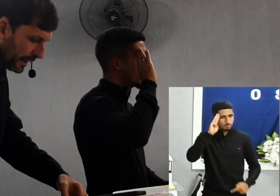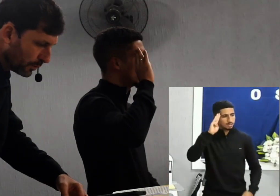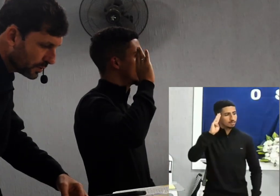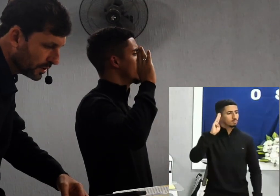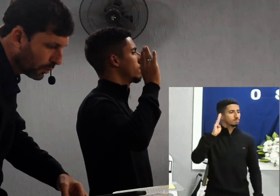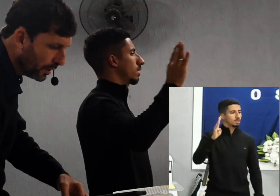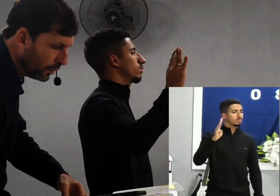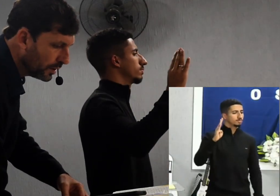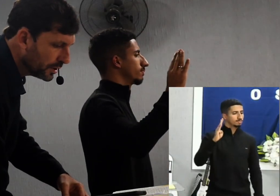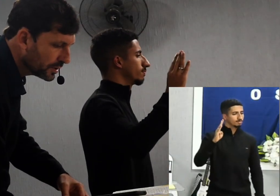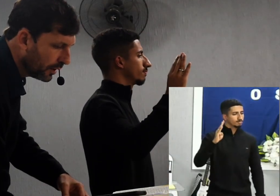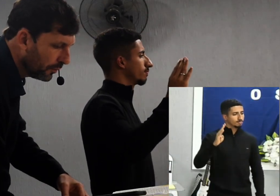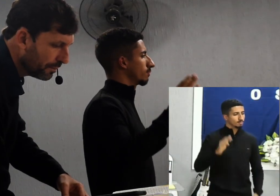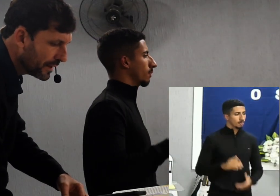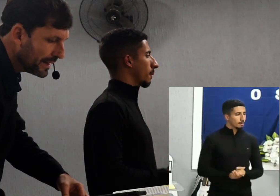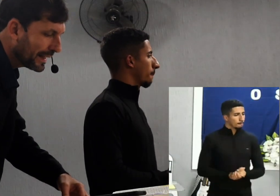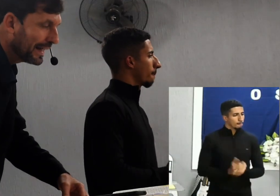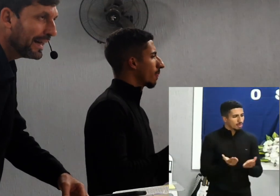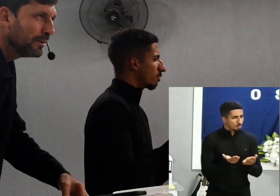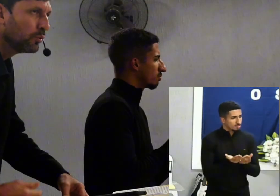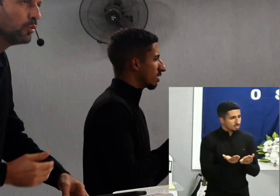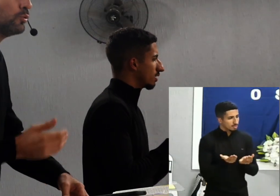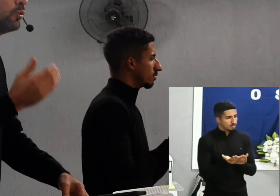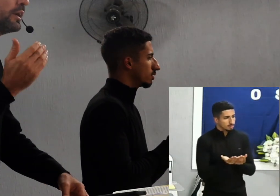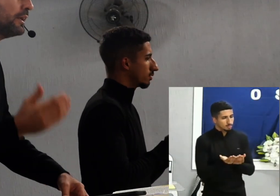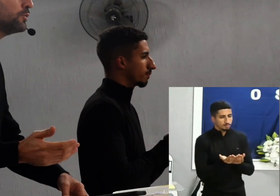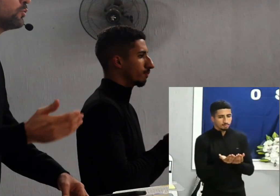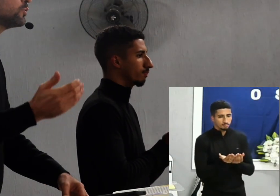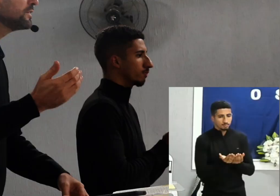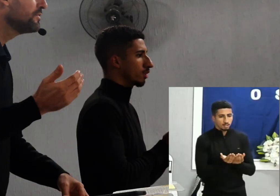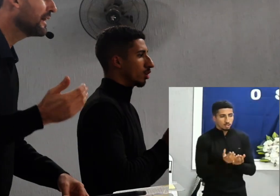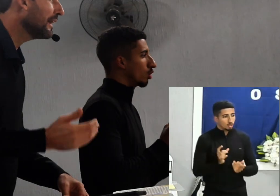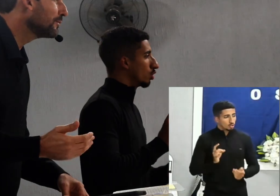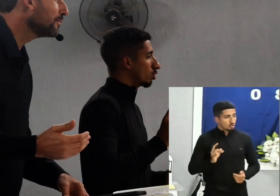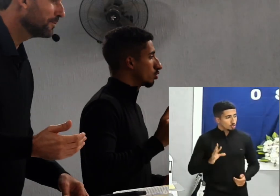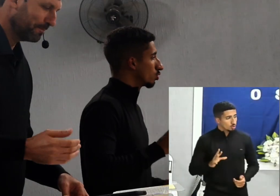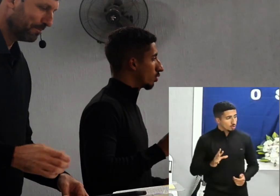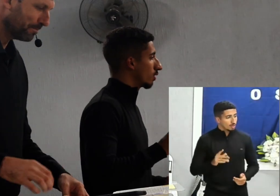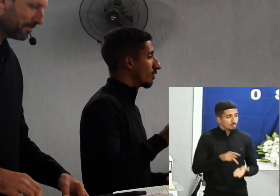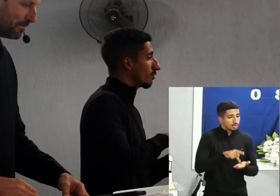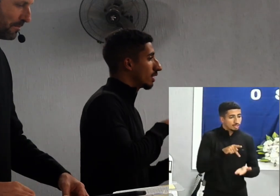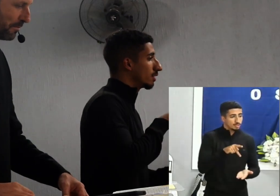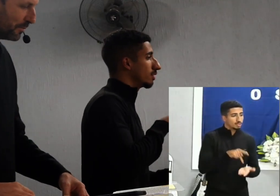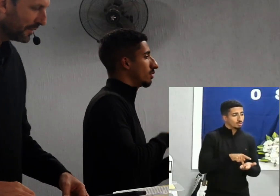Um incrédulo se torna um cristão crendo no Cristo crucificado.